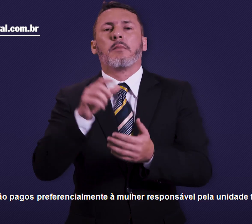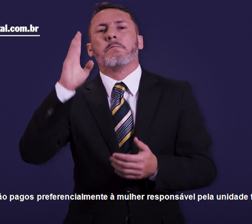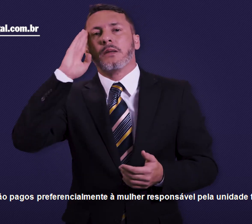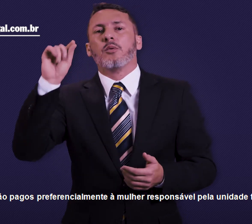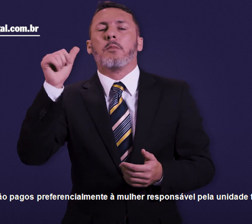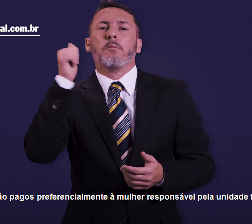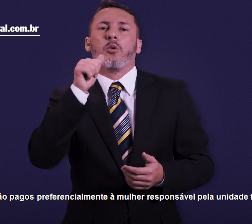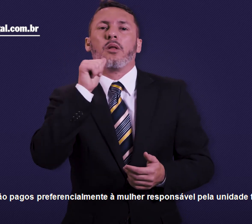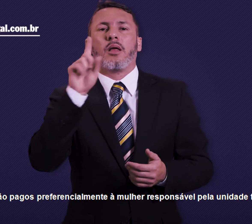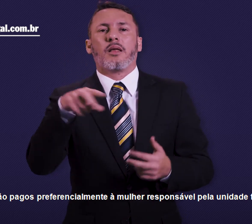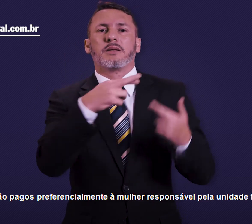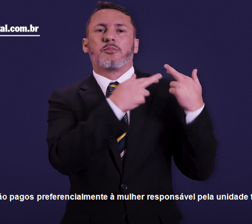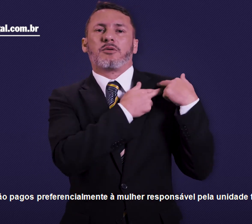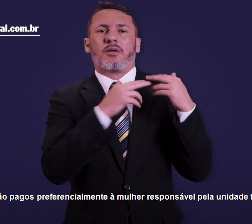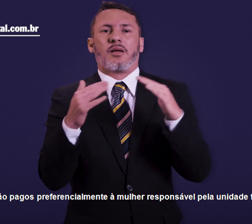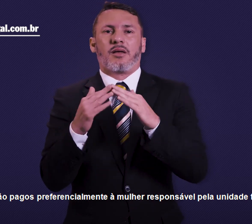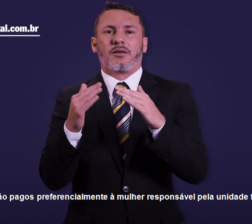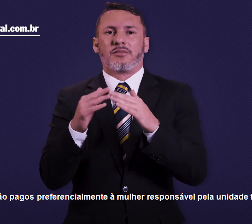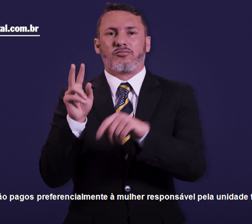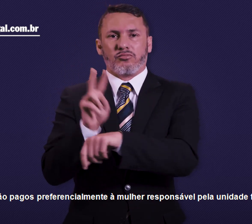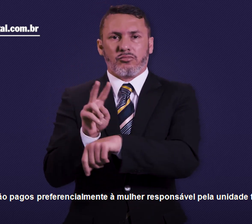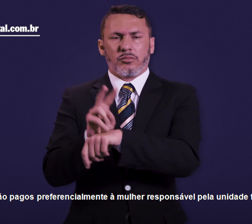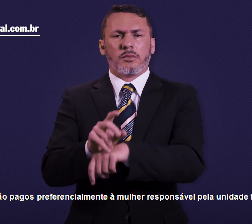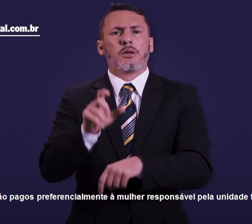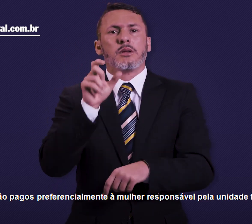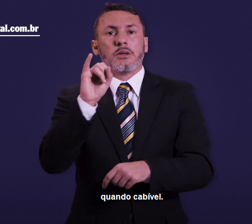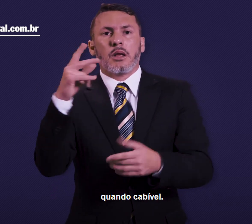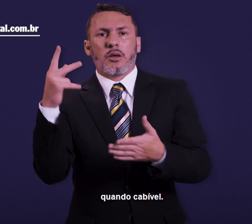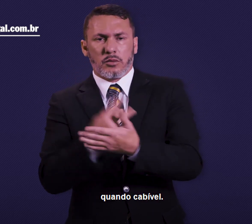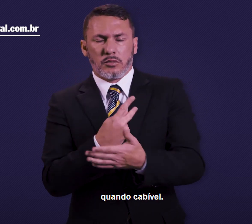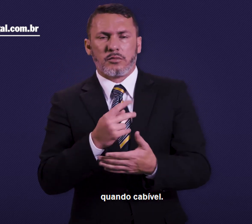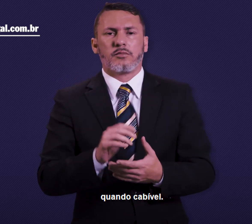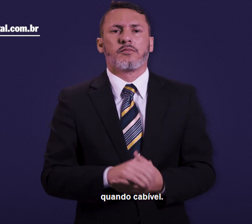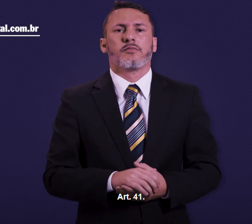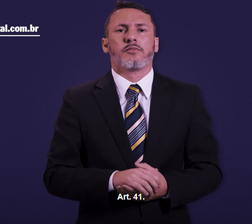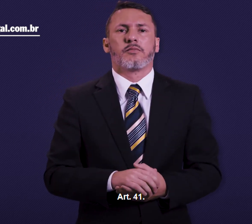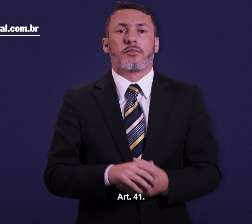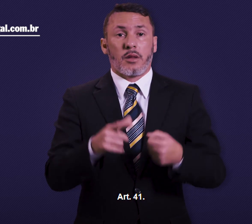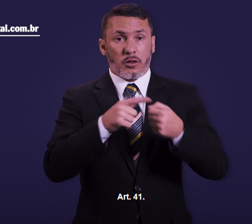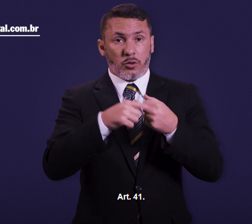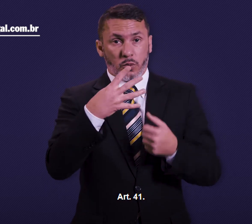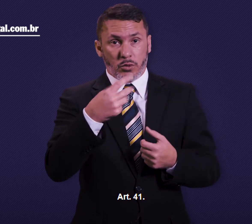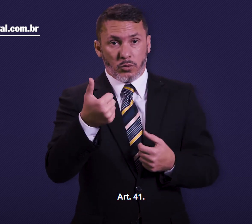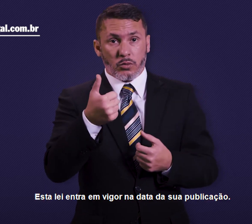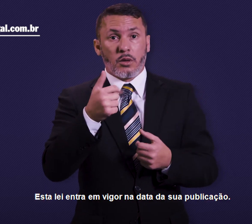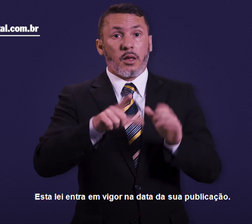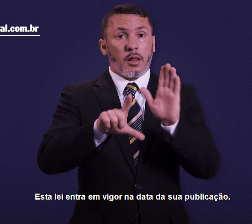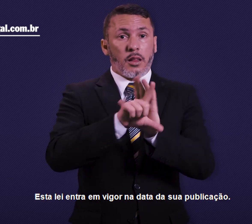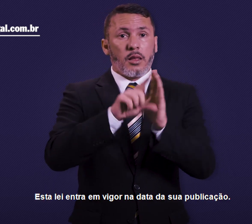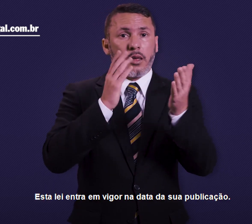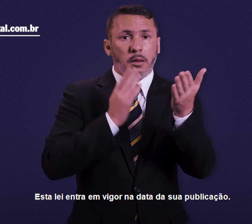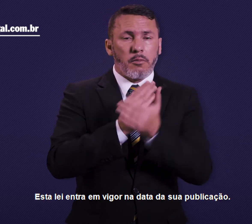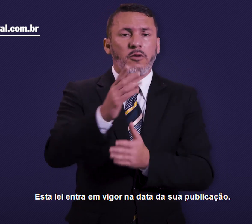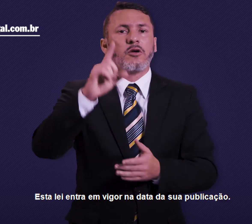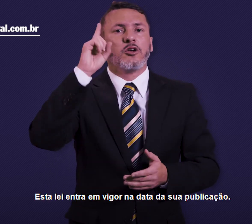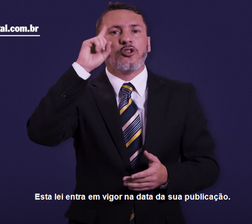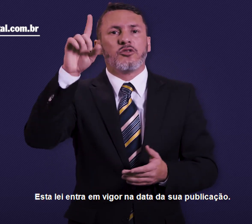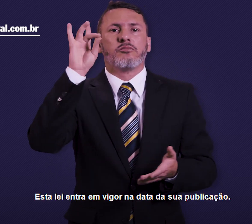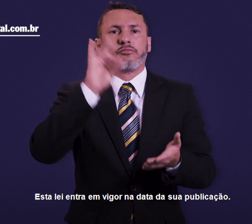preferencialmente à mulher responsável pela unidade familiar, quando cabível. Artigo 41. Esta lei entra em vigor na data